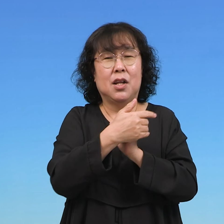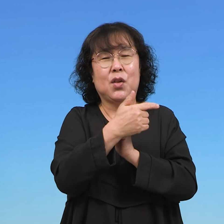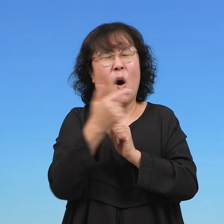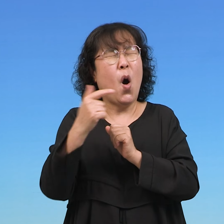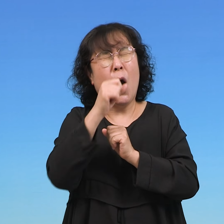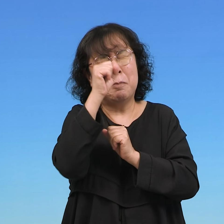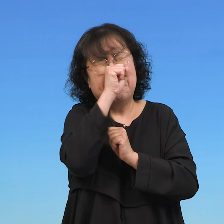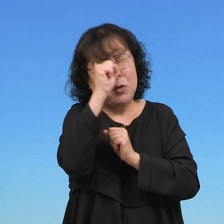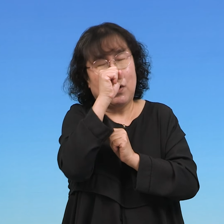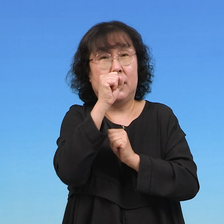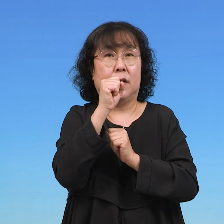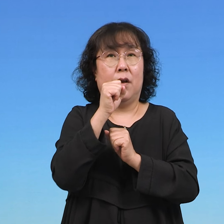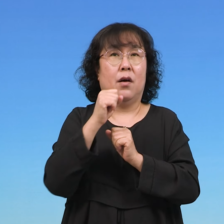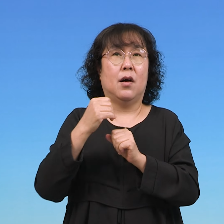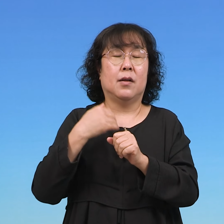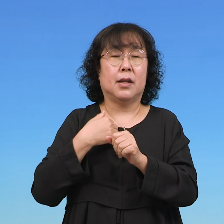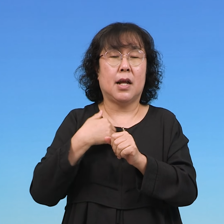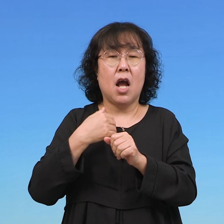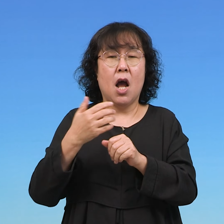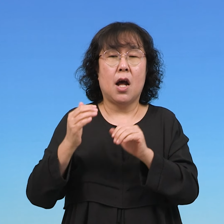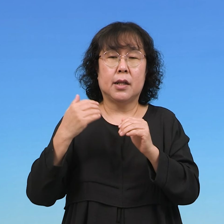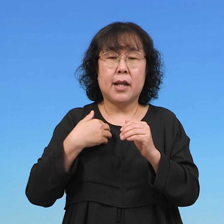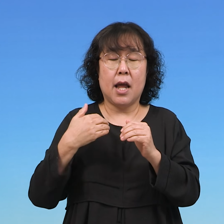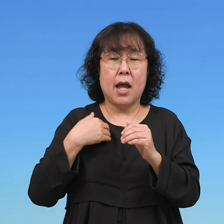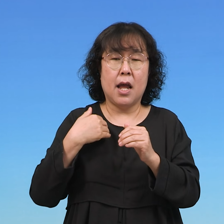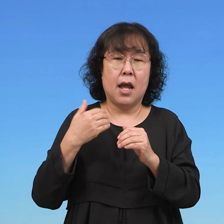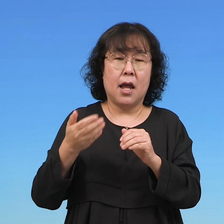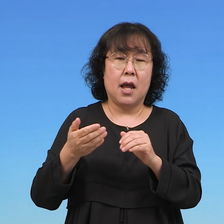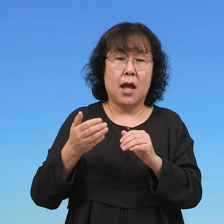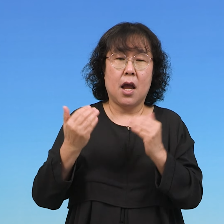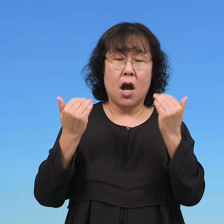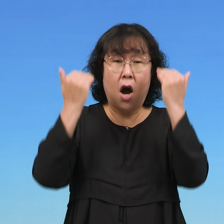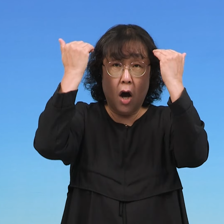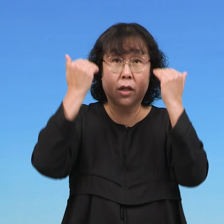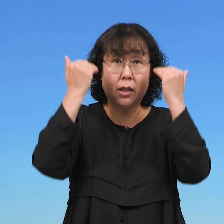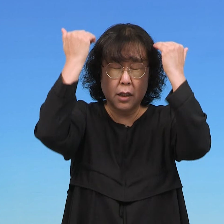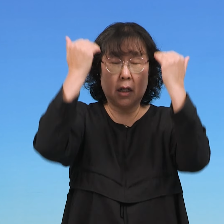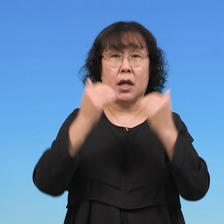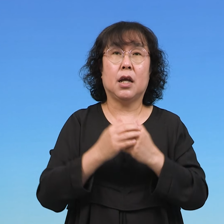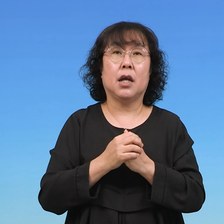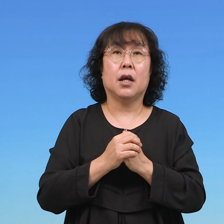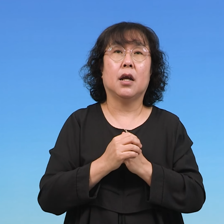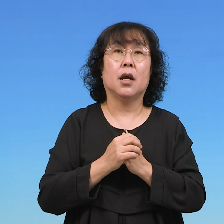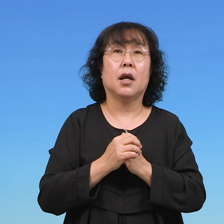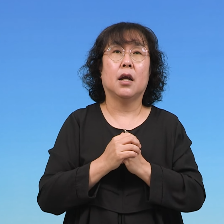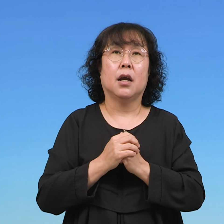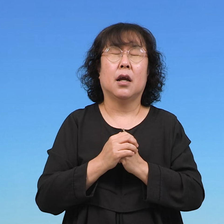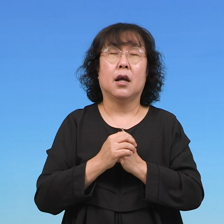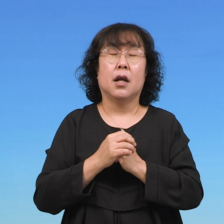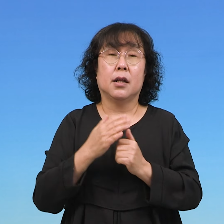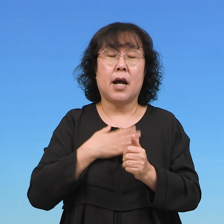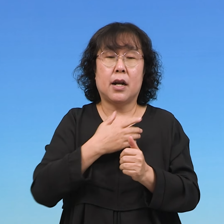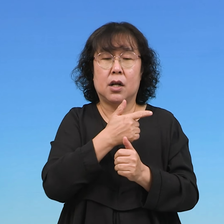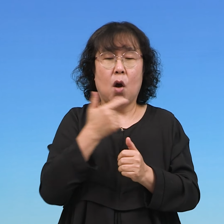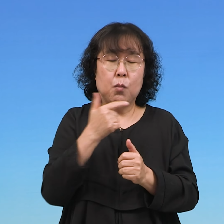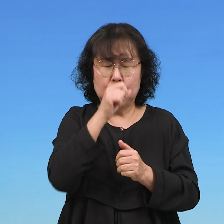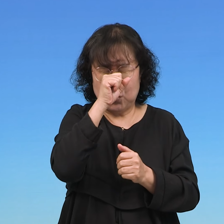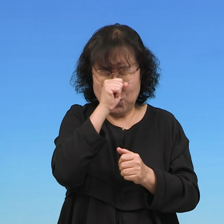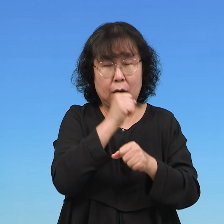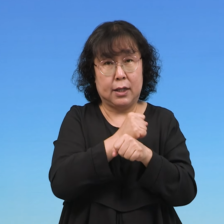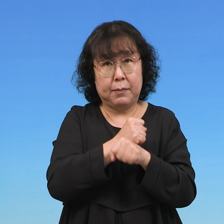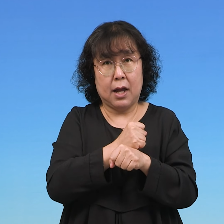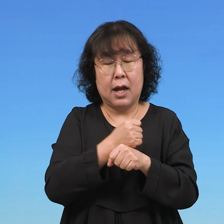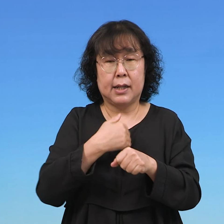저를 주인공 만들어주시는 어른들이요. 오늘 초대받아 오신 분들은 잘 모르시겠지만 저는